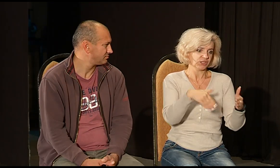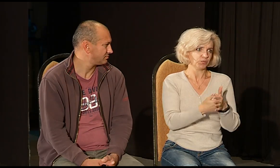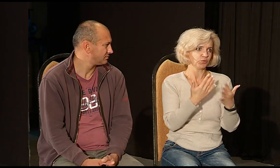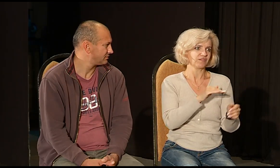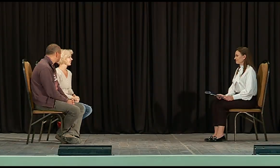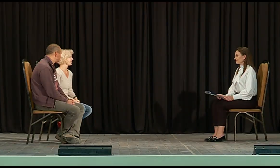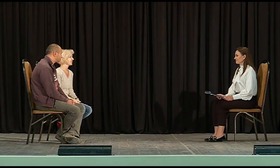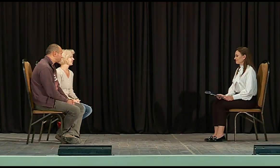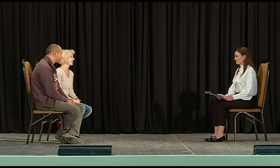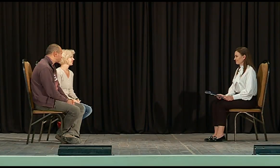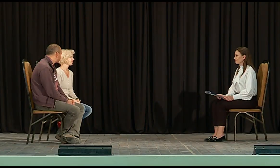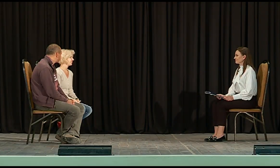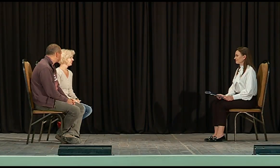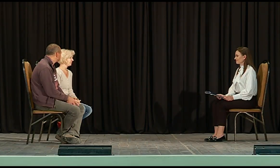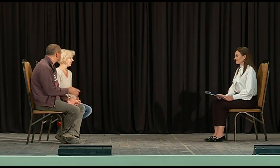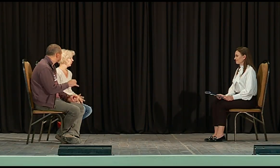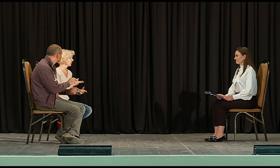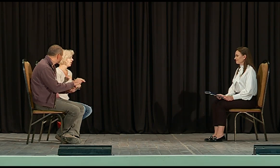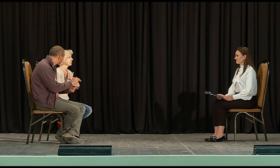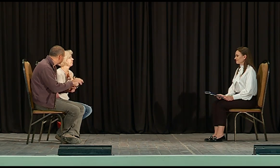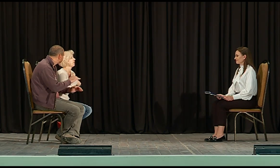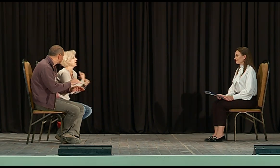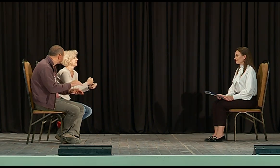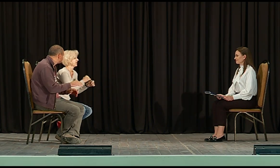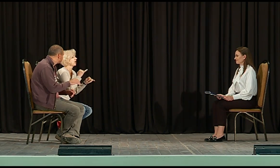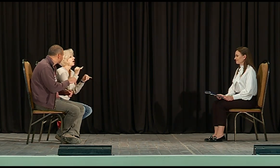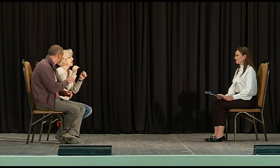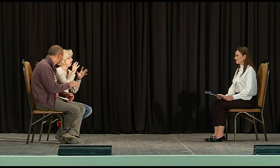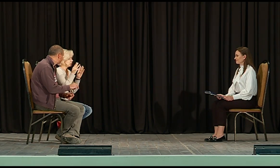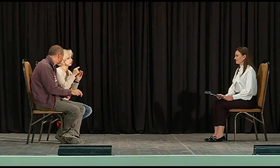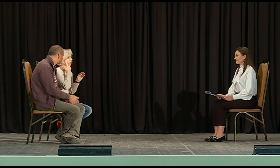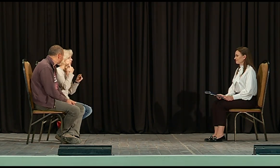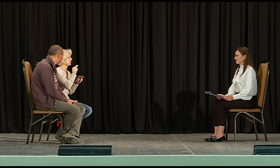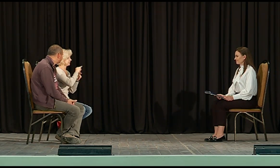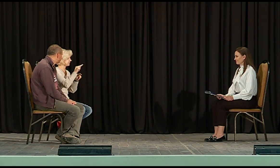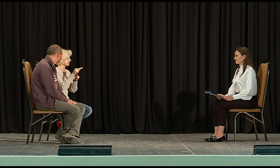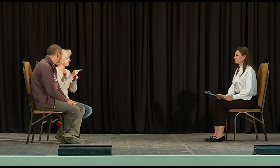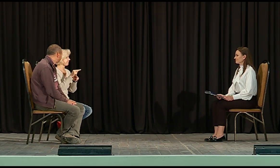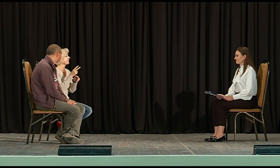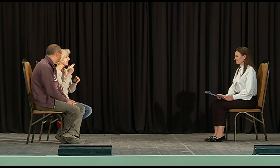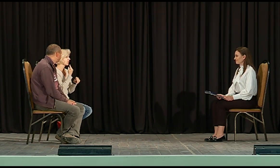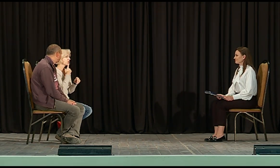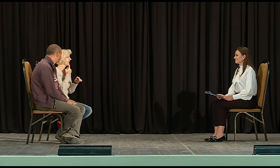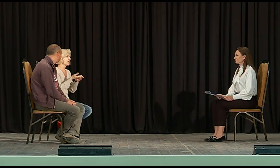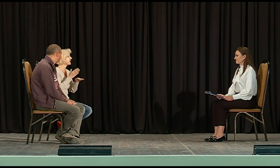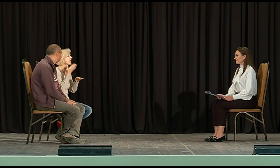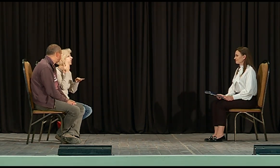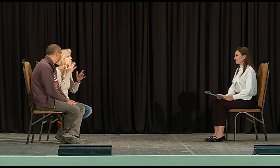vin. 5 ani în urmă eu am revenit înapoi în Casa de Cultură, pe mine chiar m-a angajat oficial. Și